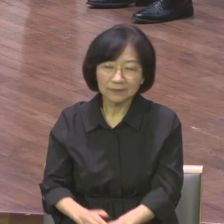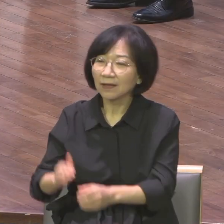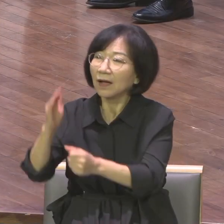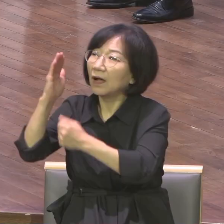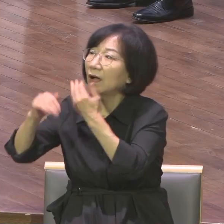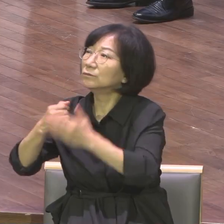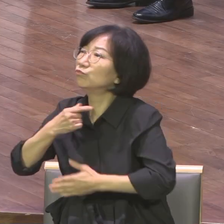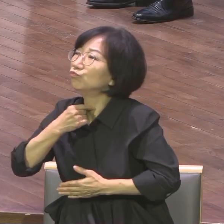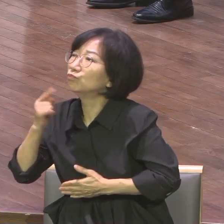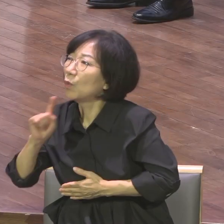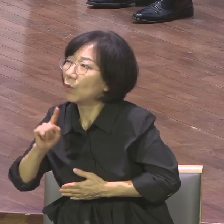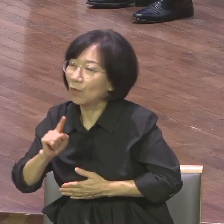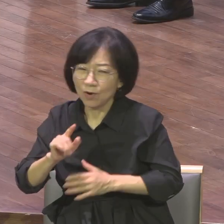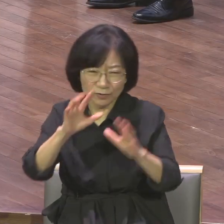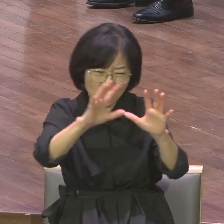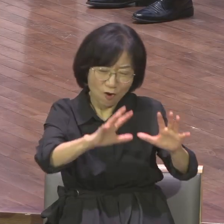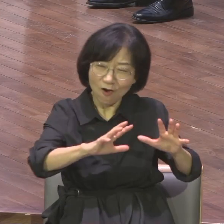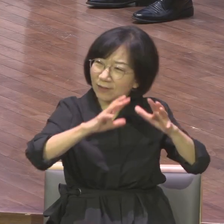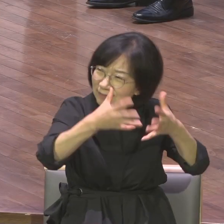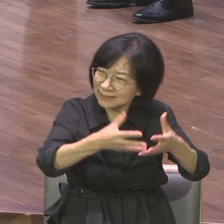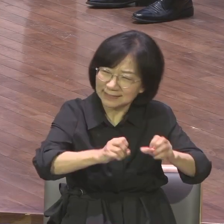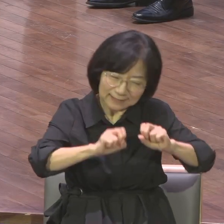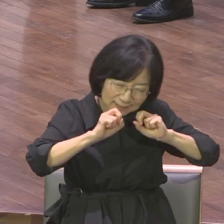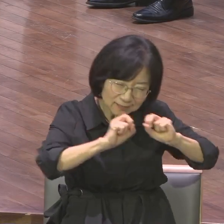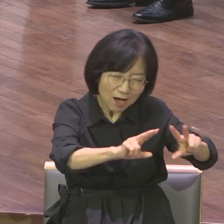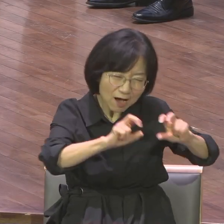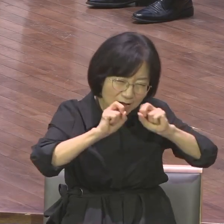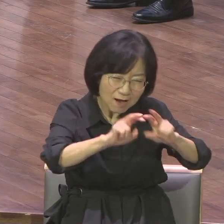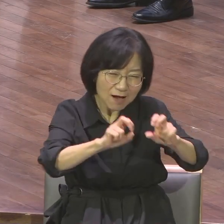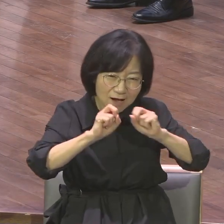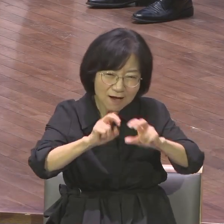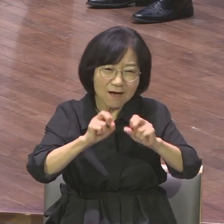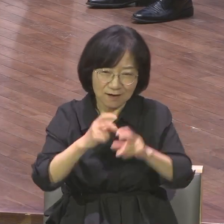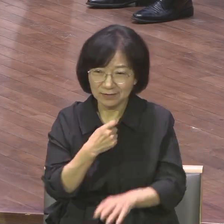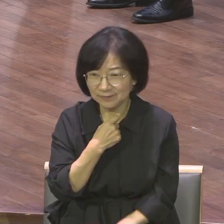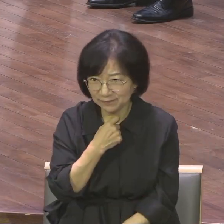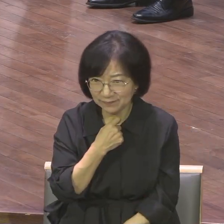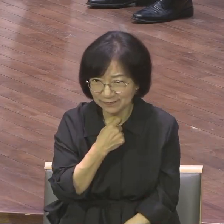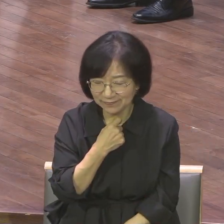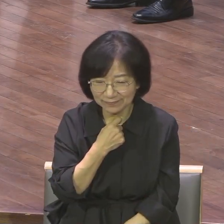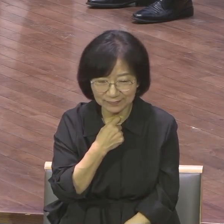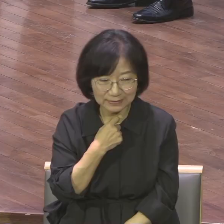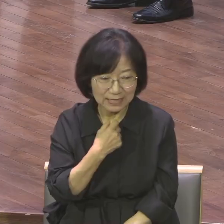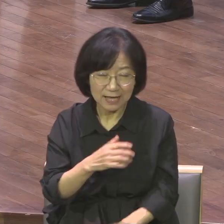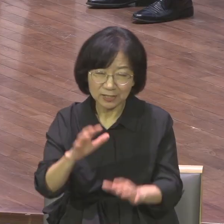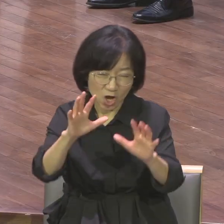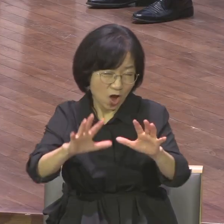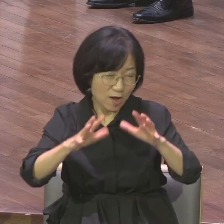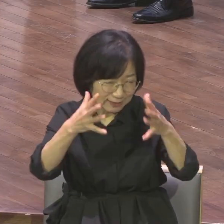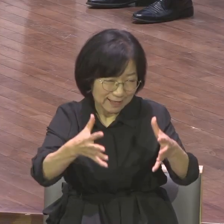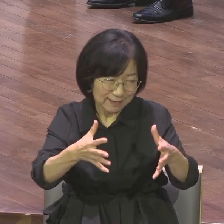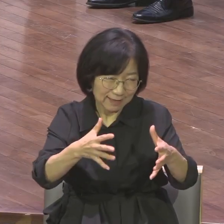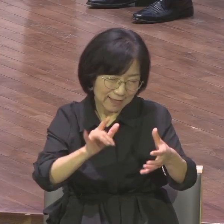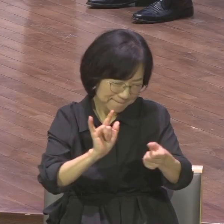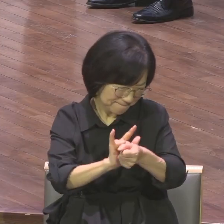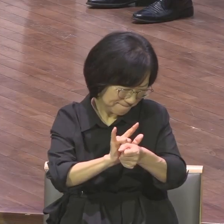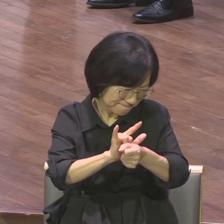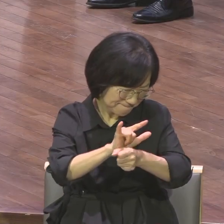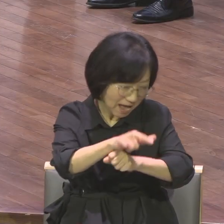선교지요. 모든 족속 땅까지 만민에게. 그 나라가 우리나라밖에 없어요. 제가 봐도, 전 세계를 다녀봐도.